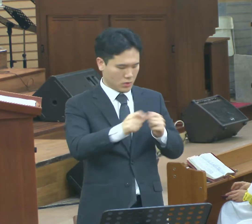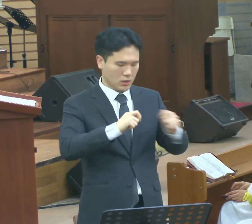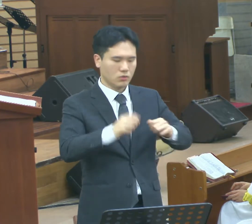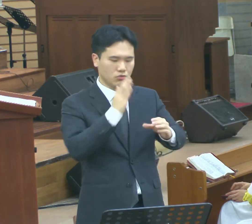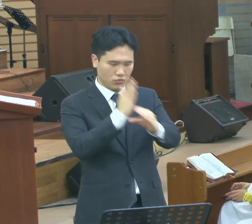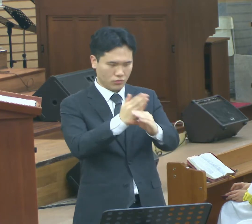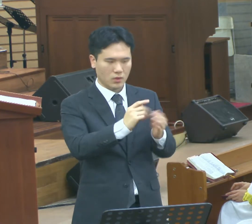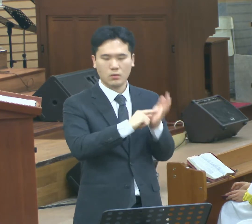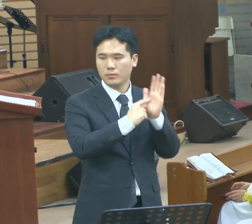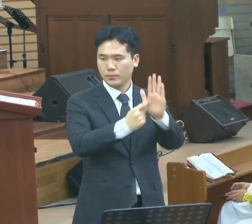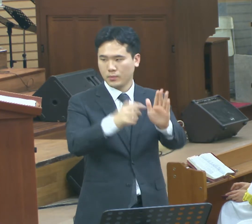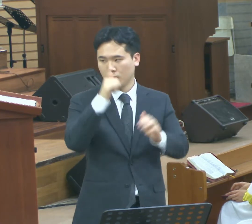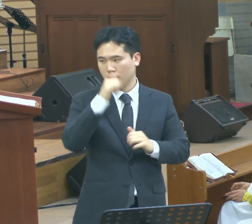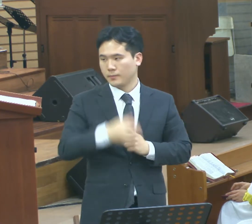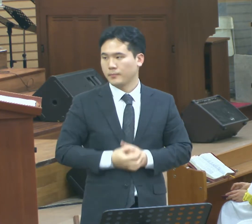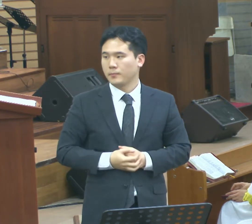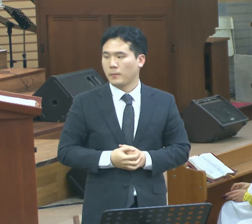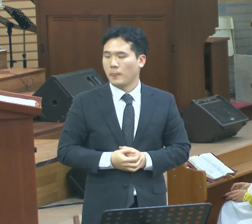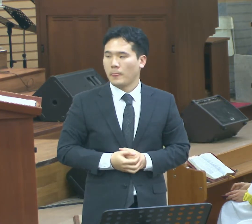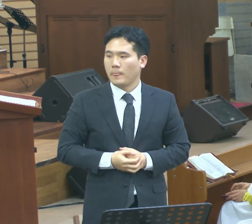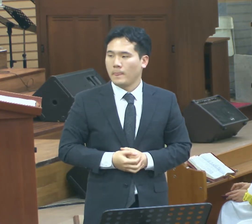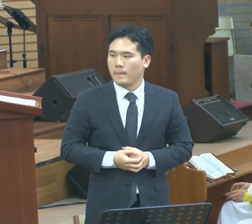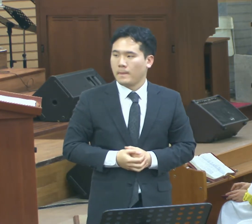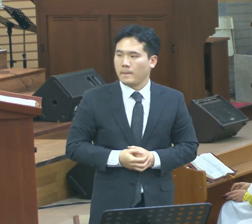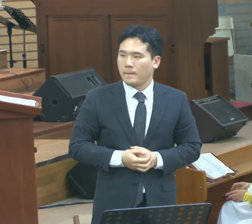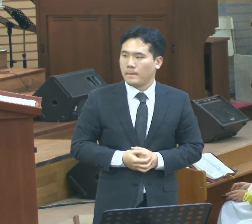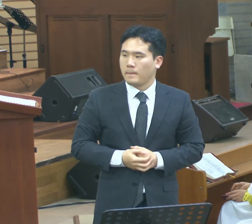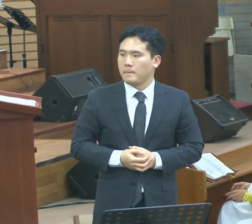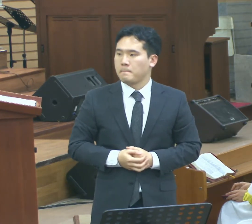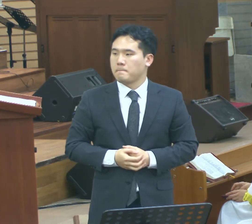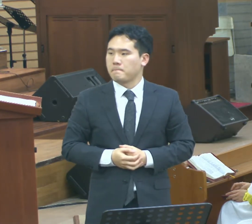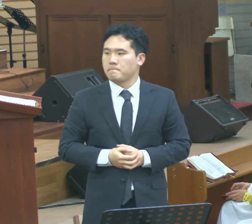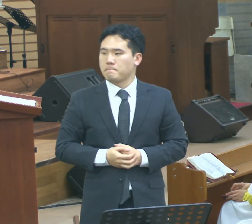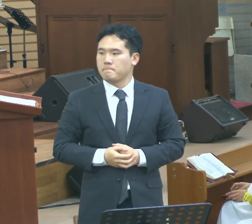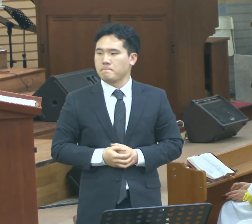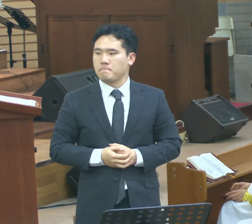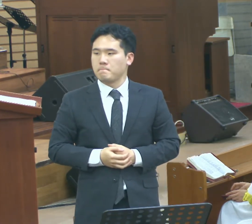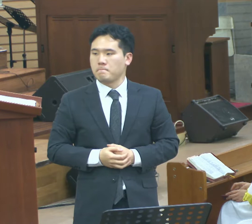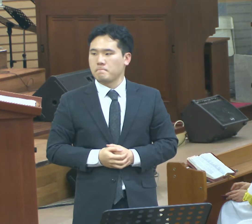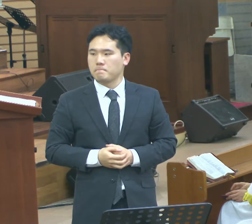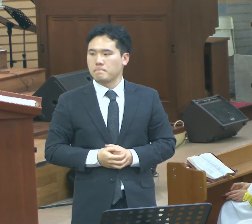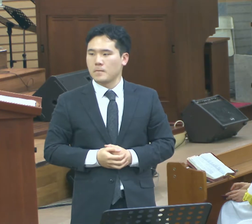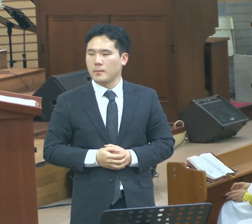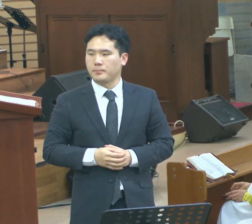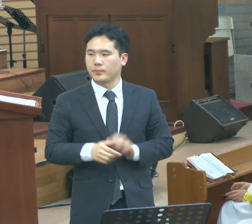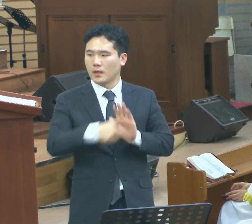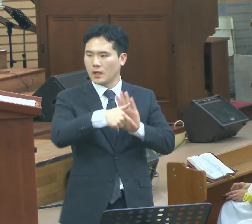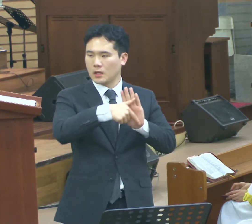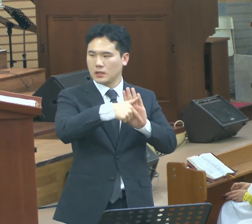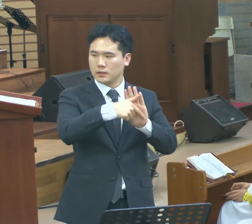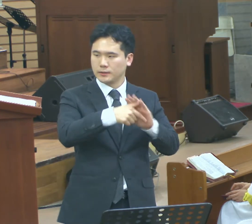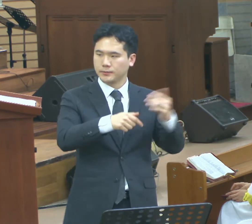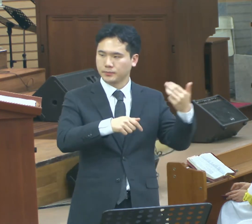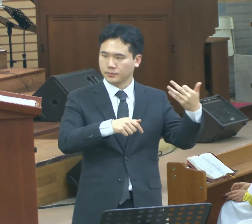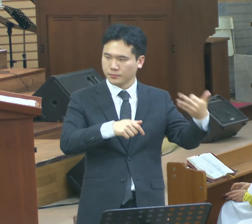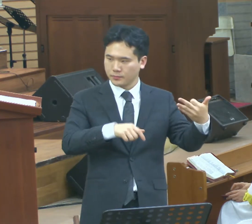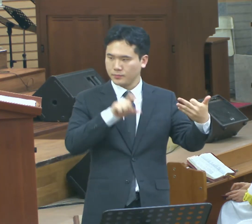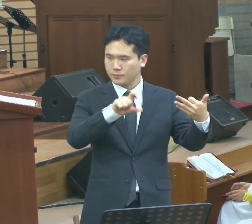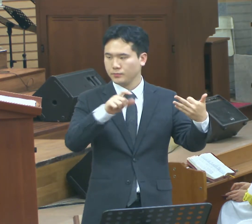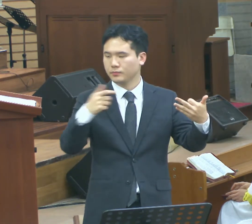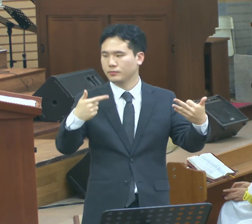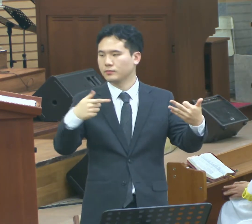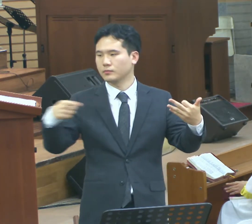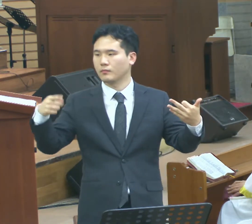소리를 들었는데 어떤 음성을 들었는가 하면 요한계시록 19장 6절 7절 할렐루야 주 우리 하나님